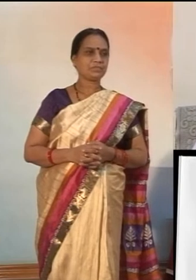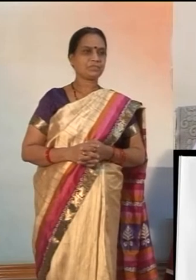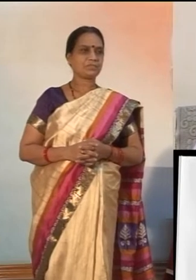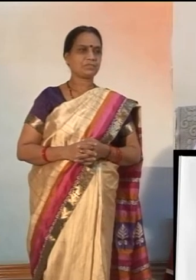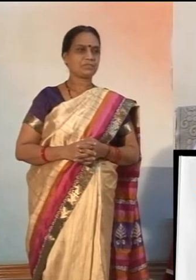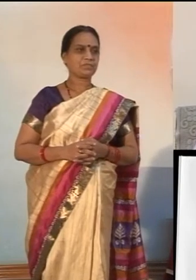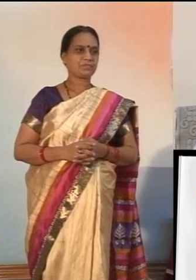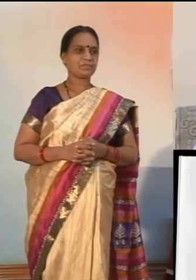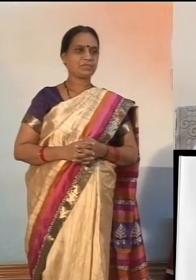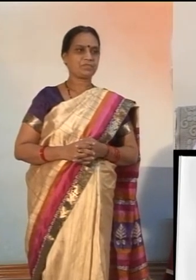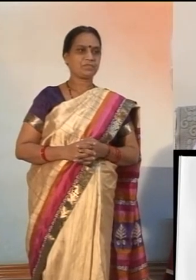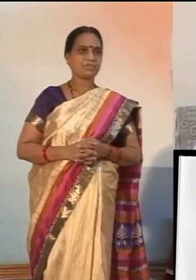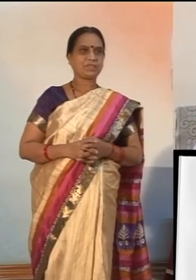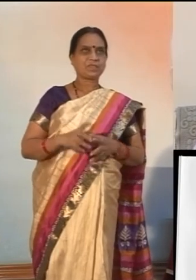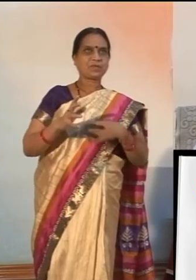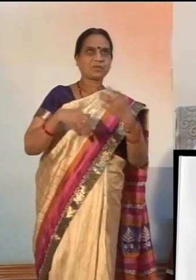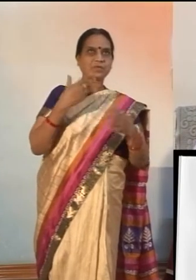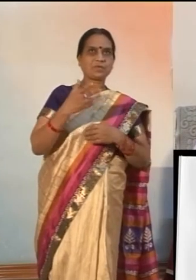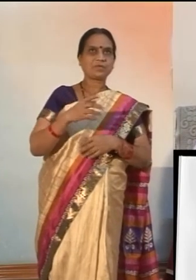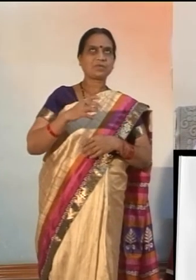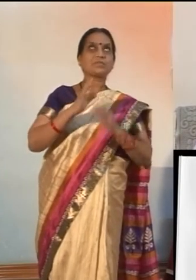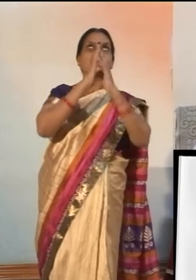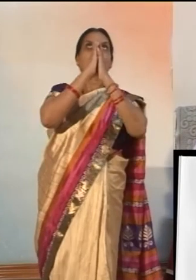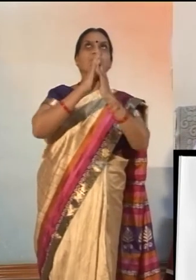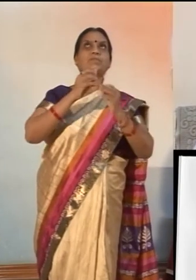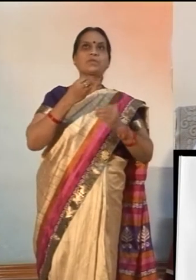कोई भगवान के बारे में कुछ कहता है,